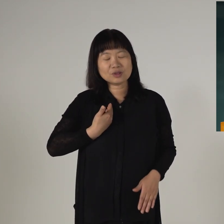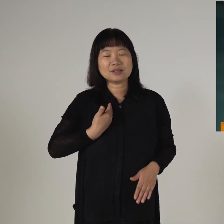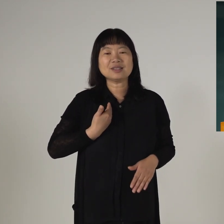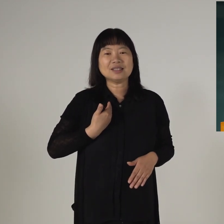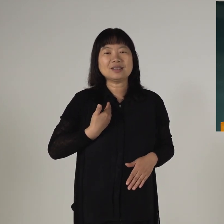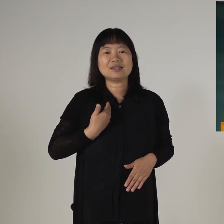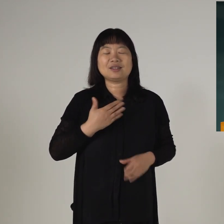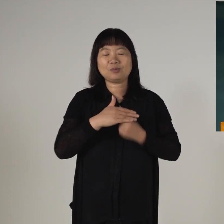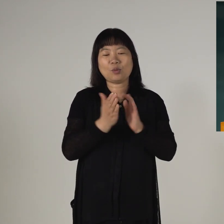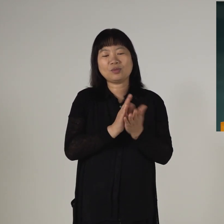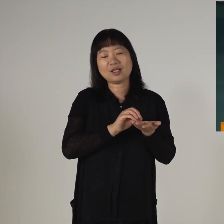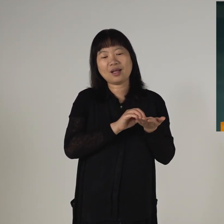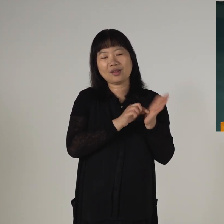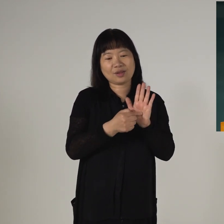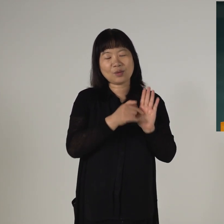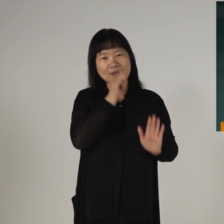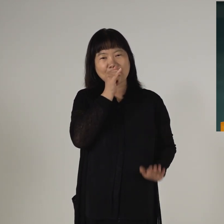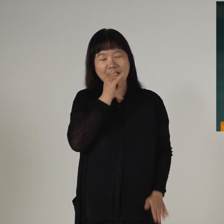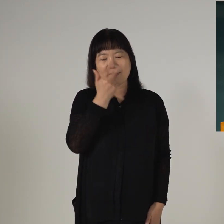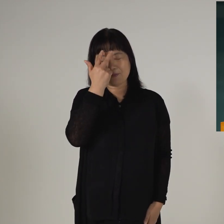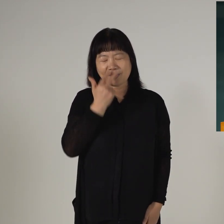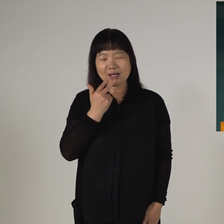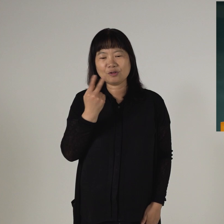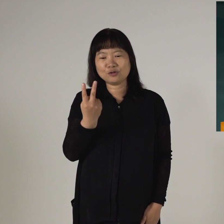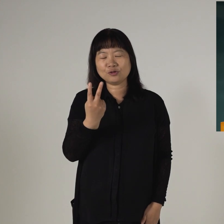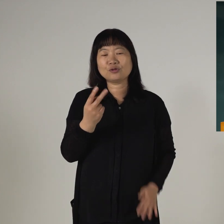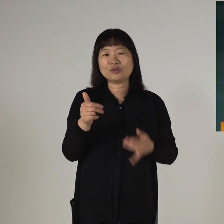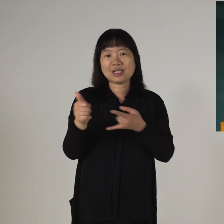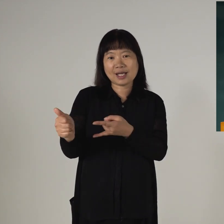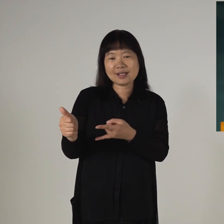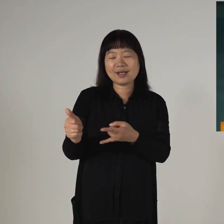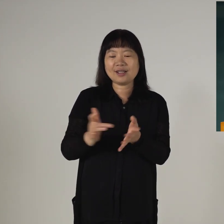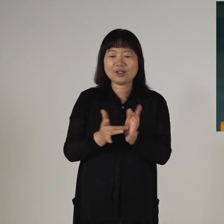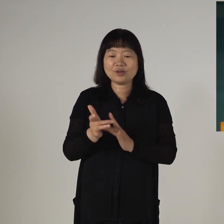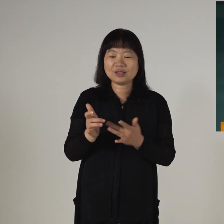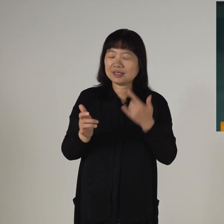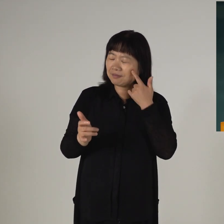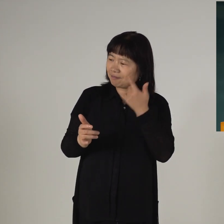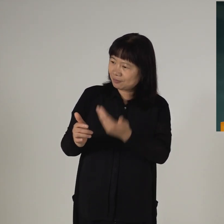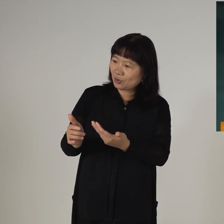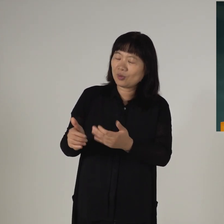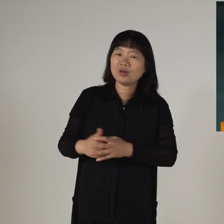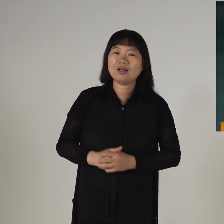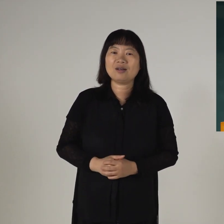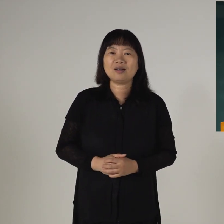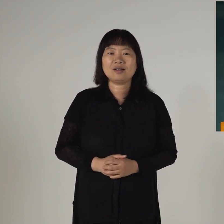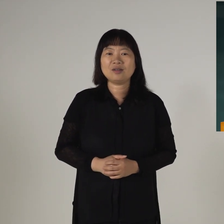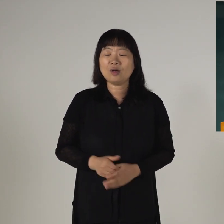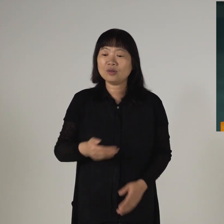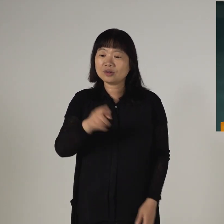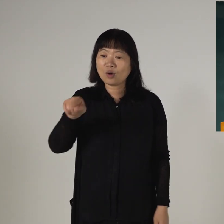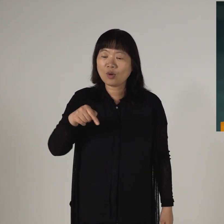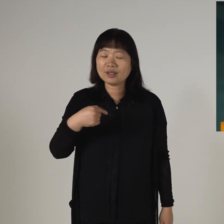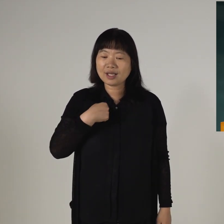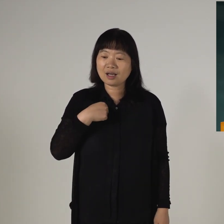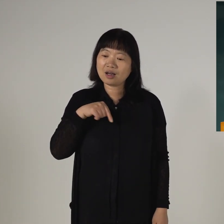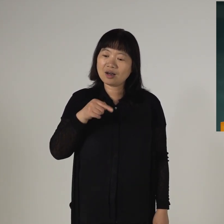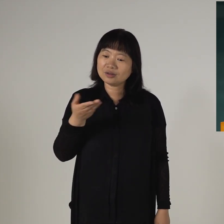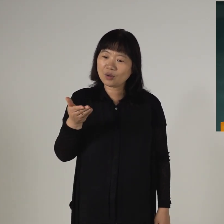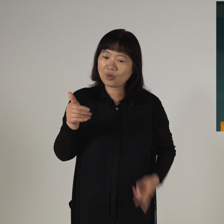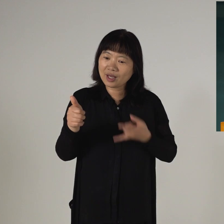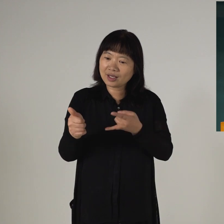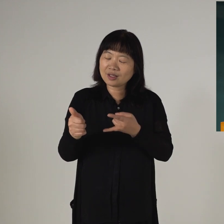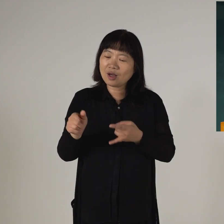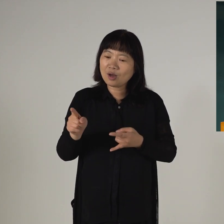하죠. 앞을 보지 못하는 두 맹인에게 예수님이 뭐라 그랬어요? 내가 너희에게